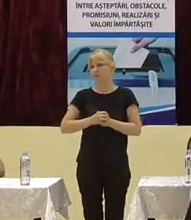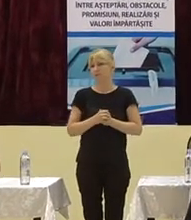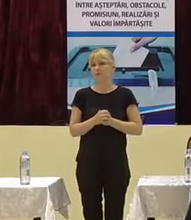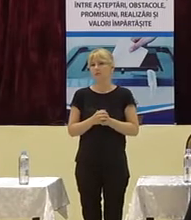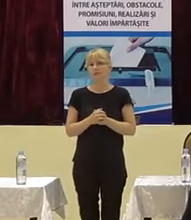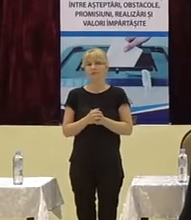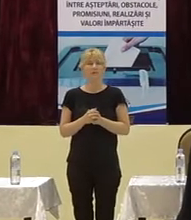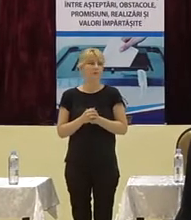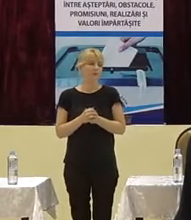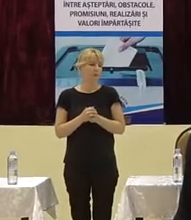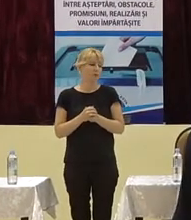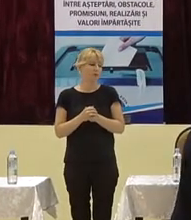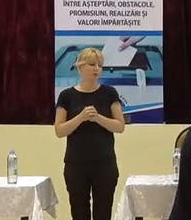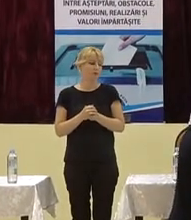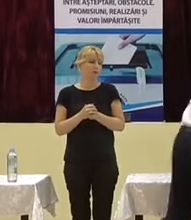Pe fișe sunt